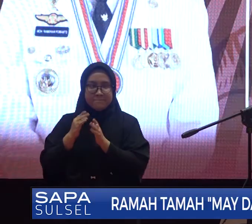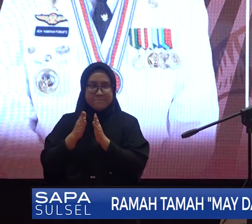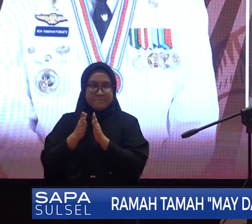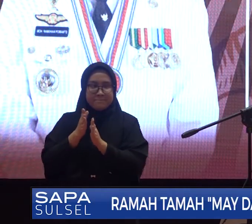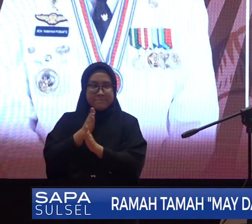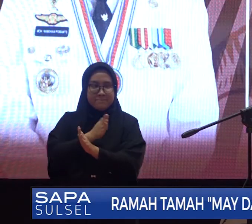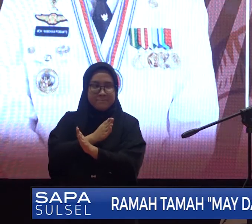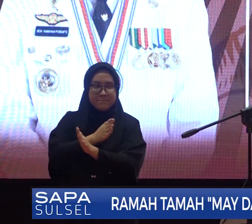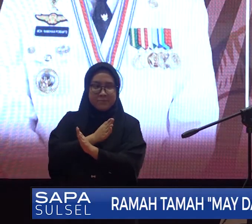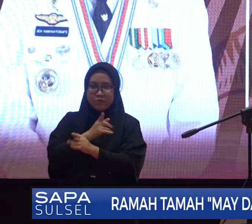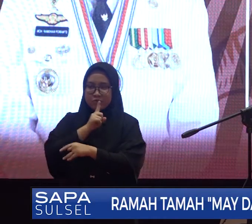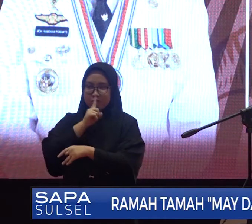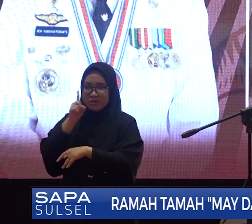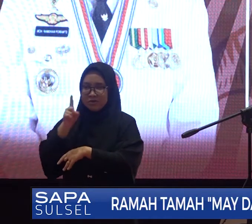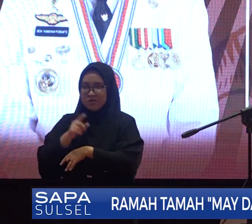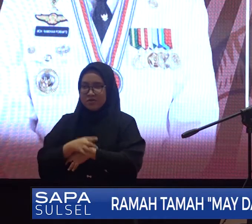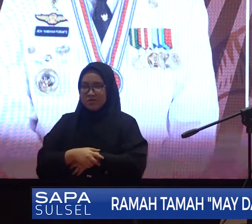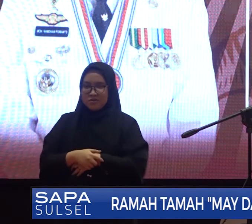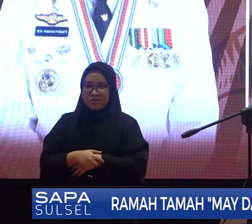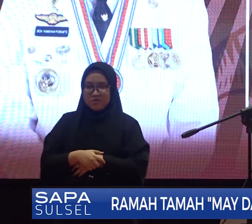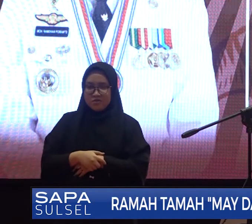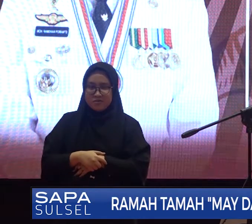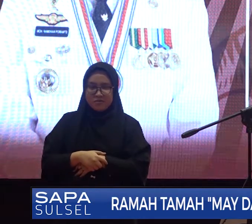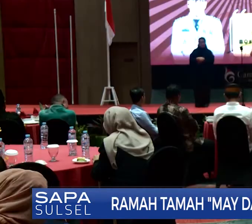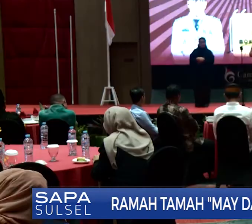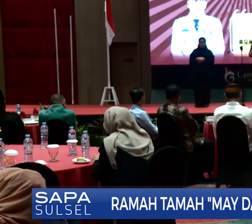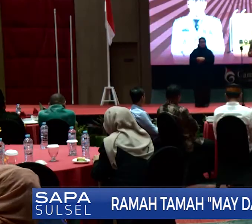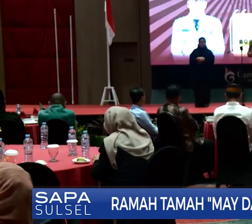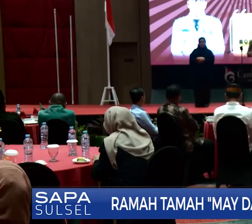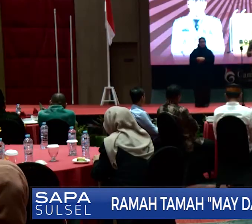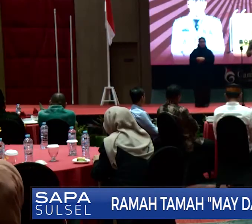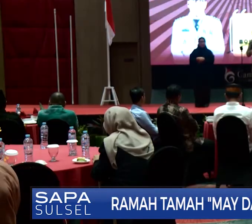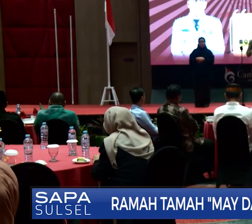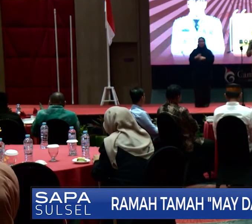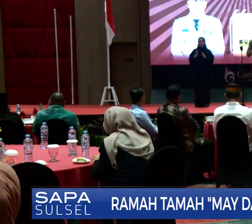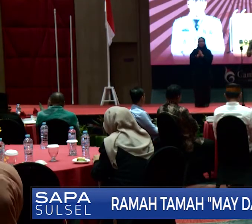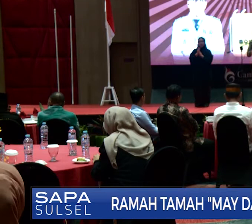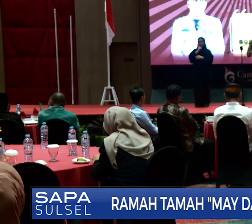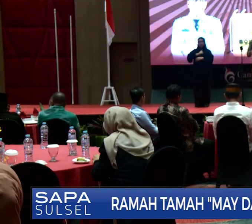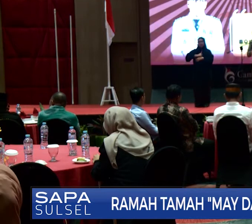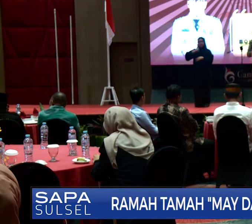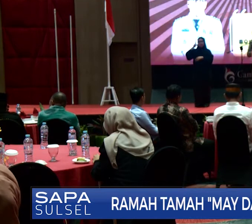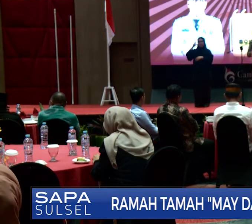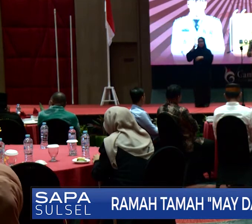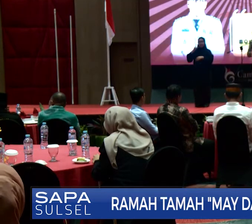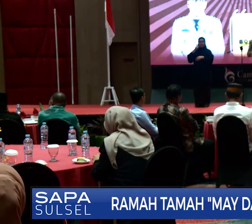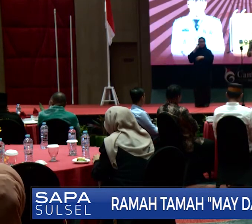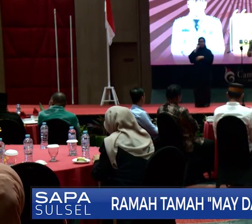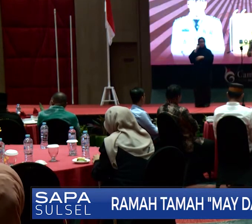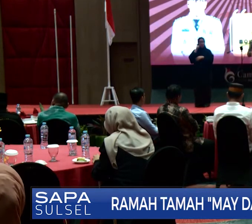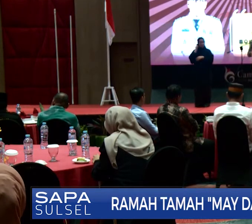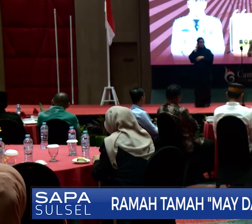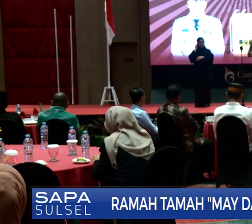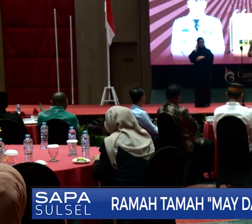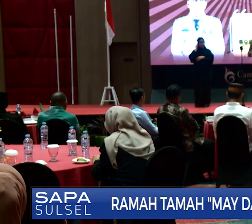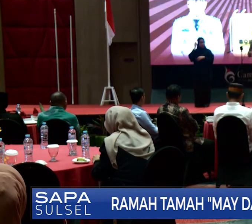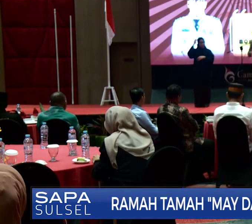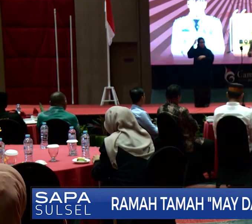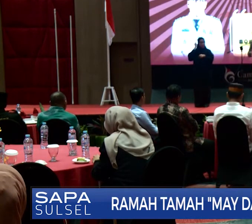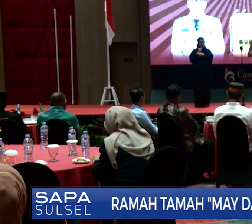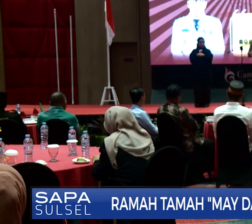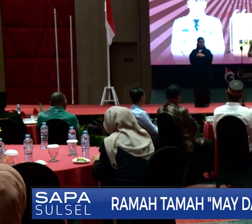k Tanya memang duluan kan lebih bagus begitu ya dan alhamdulillah ibu ibu ibu Kadis tolong ingatkan saya kalau ada